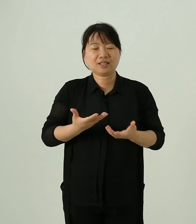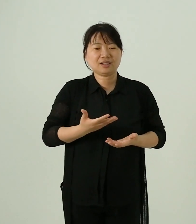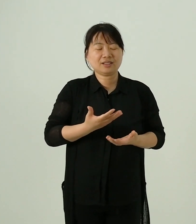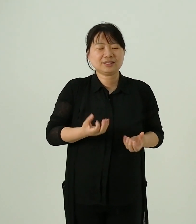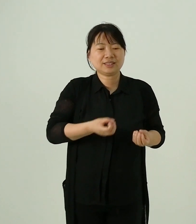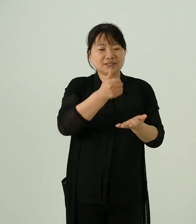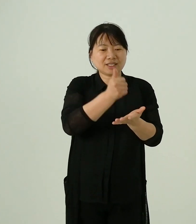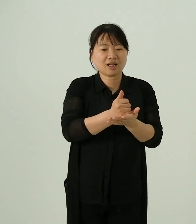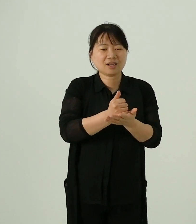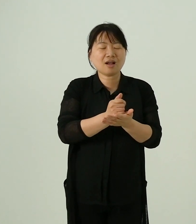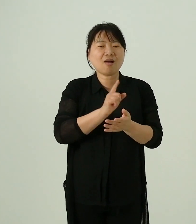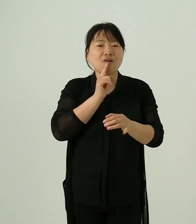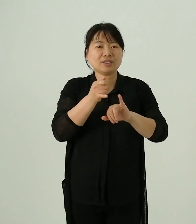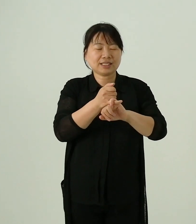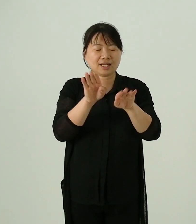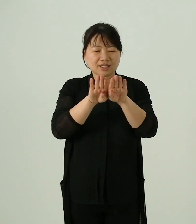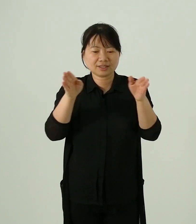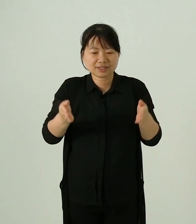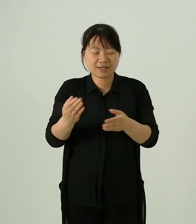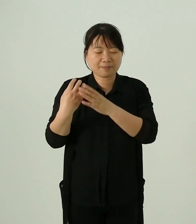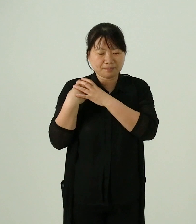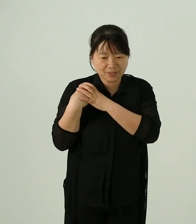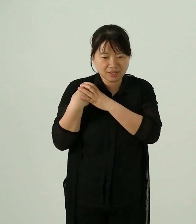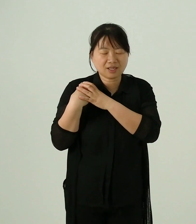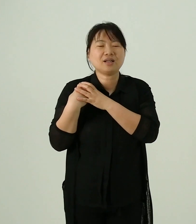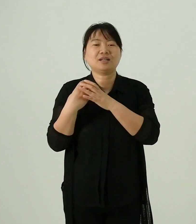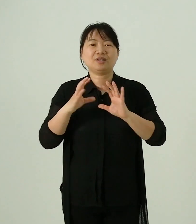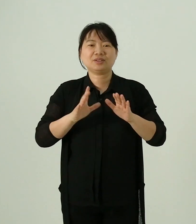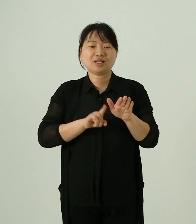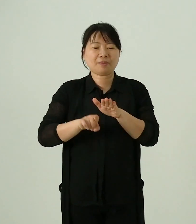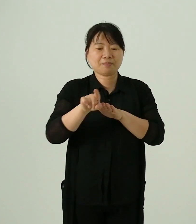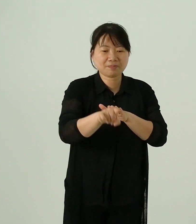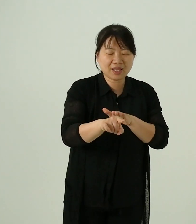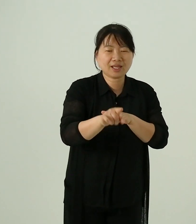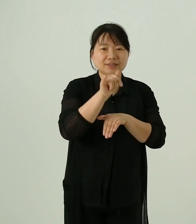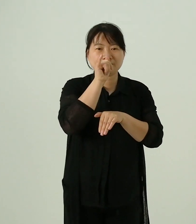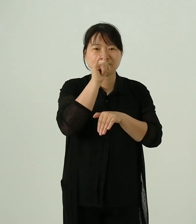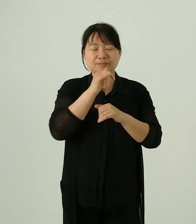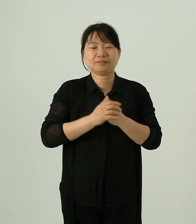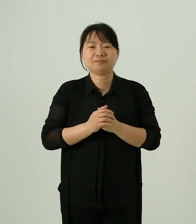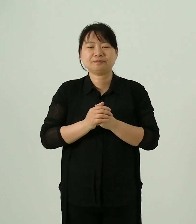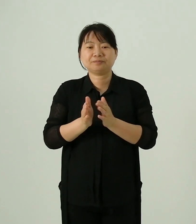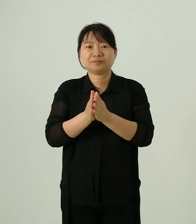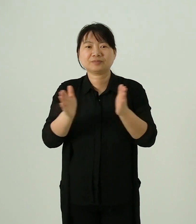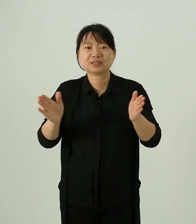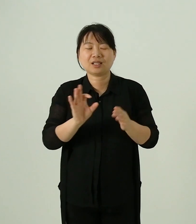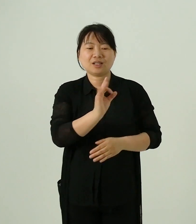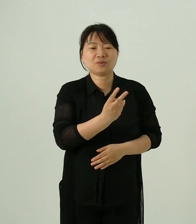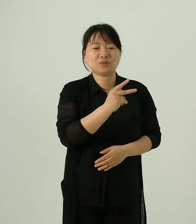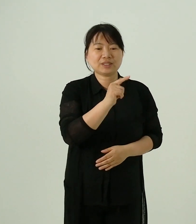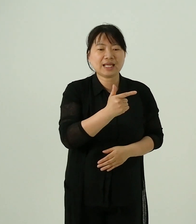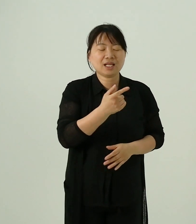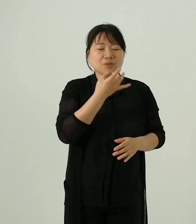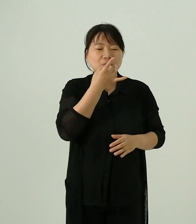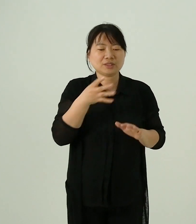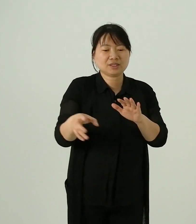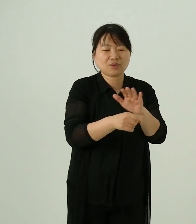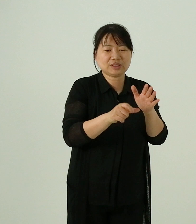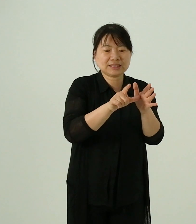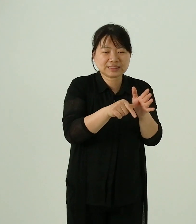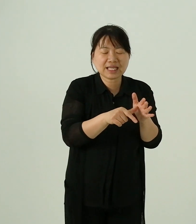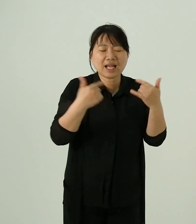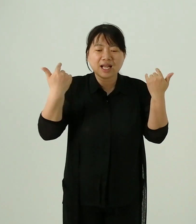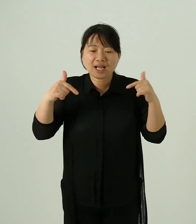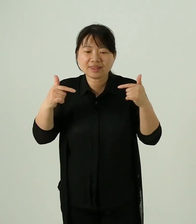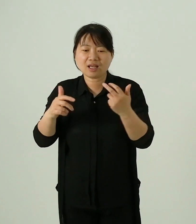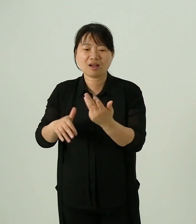언약궤를 메고 백성 앞에서 나아가니라. 다음 절 시작. 요단이 곡식 거두는 시기에는